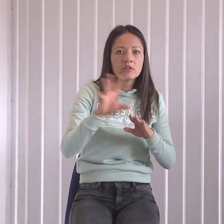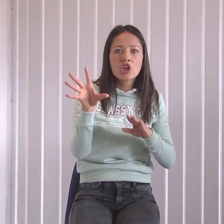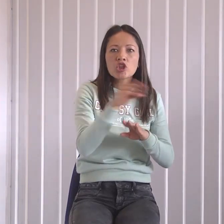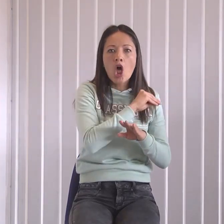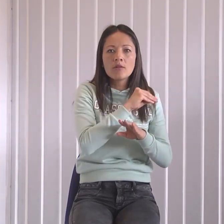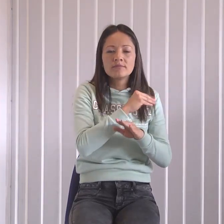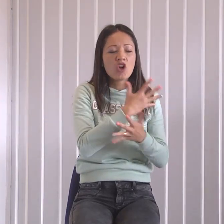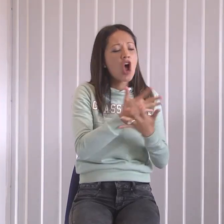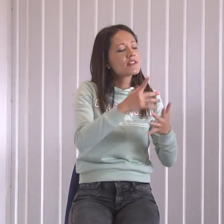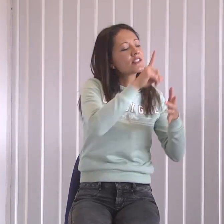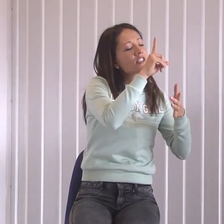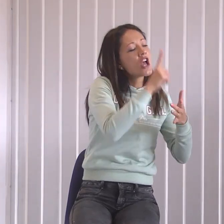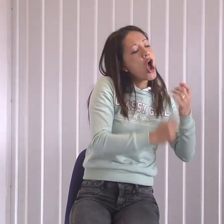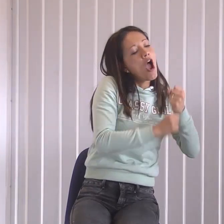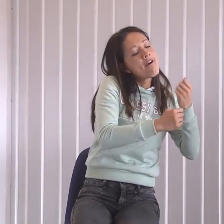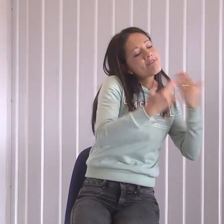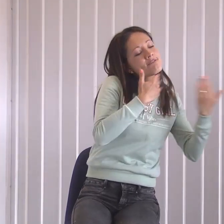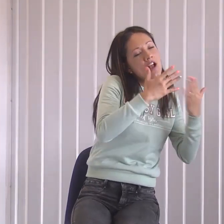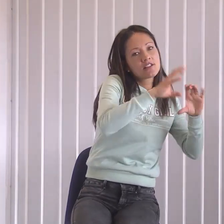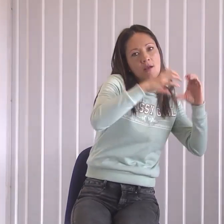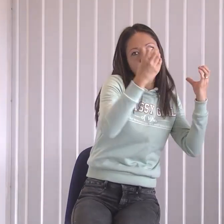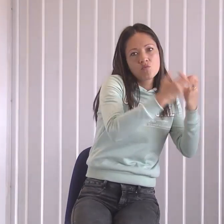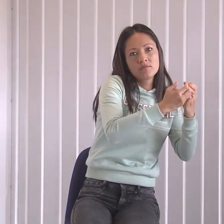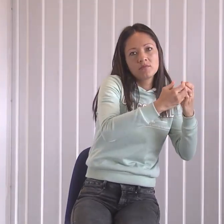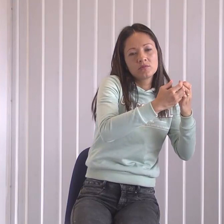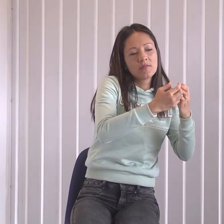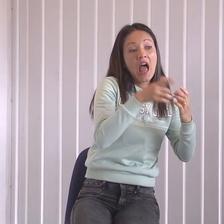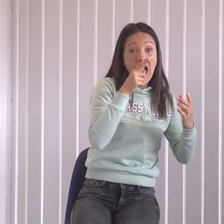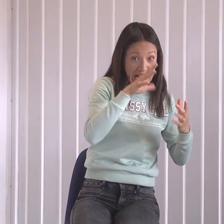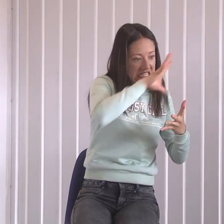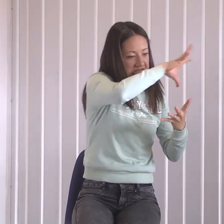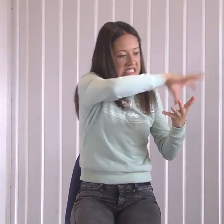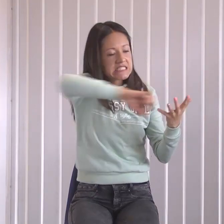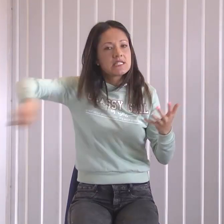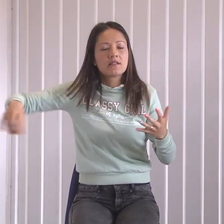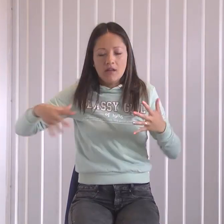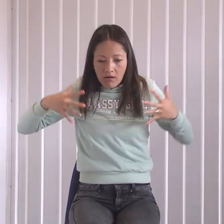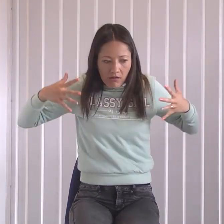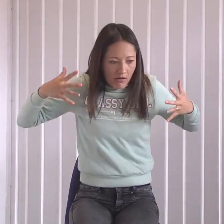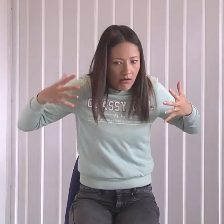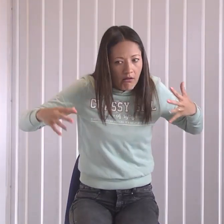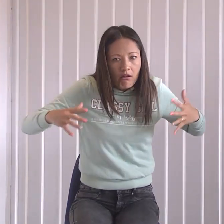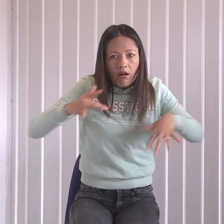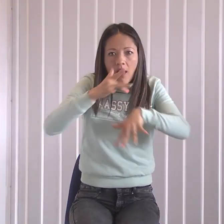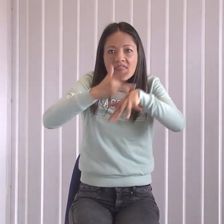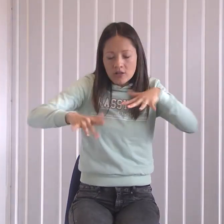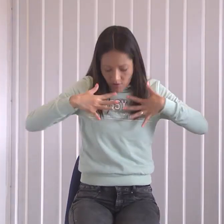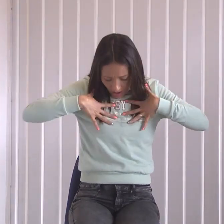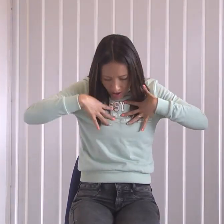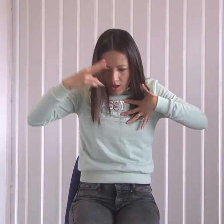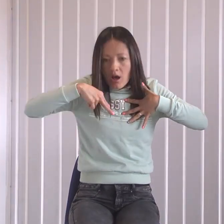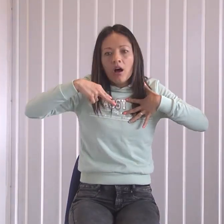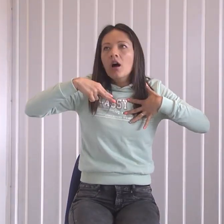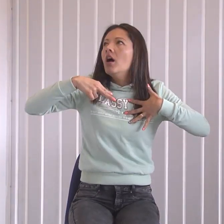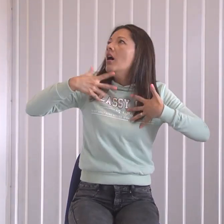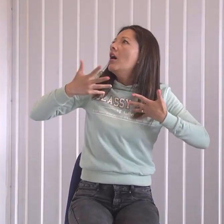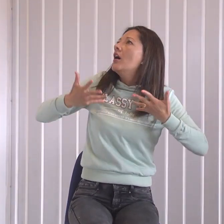hace sentir confiados y tranquilos. Y nos va a desnudar para que nosotros podamos reconocer nuestra locura.